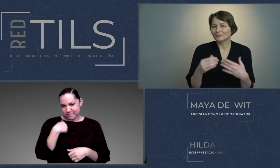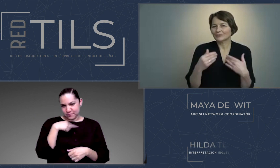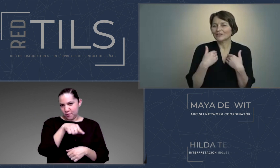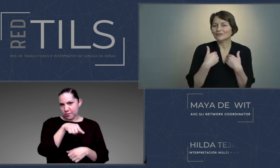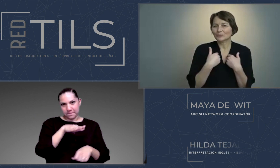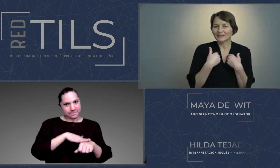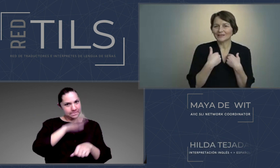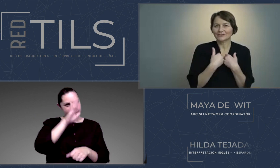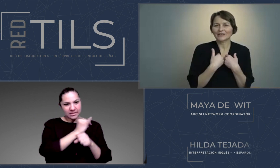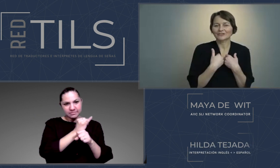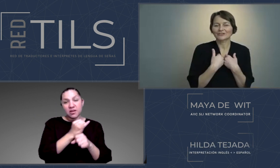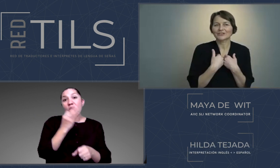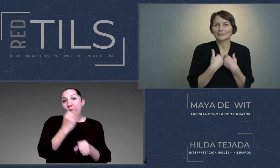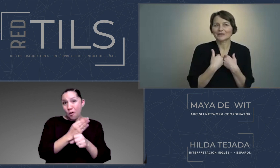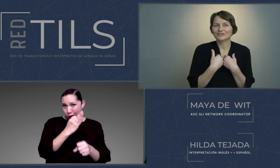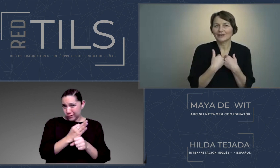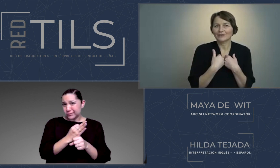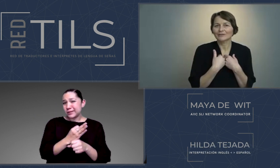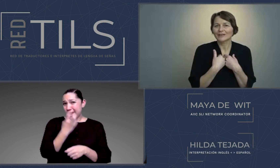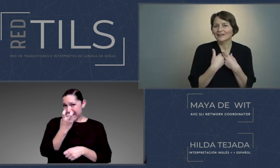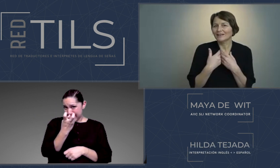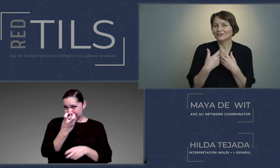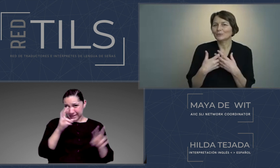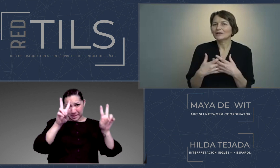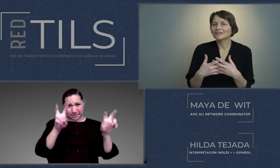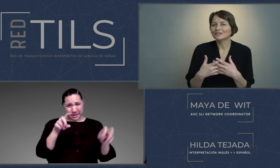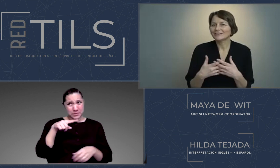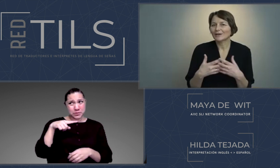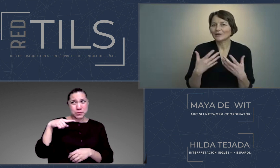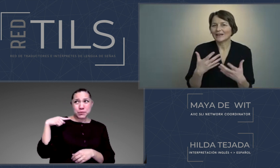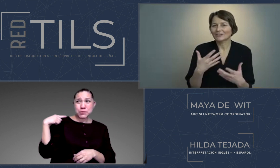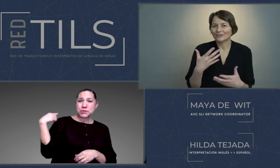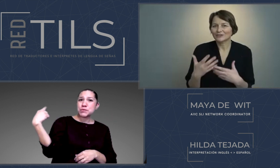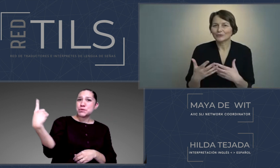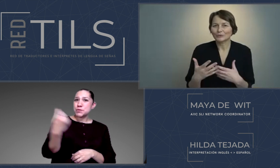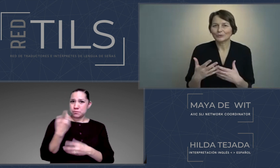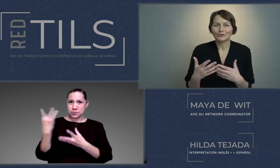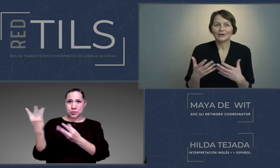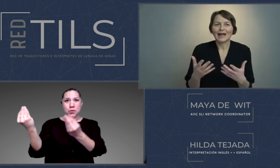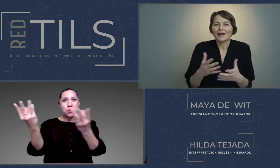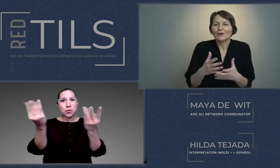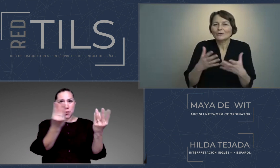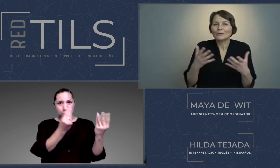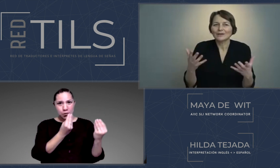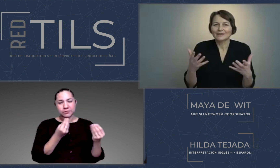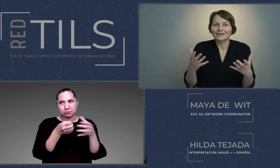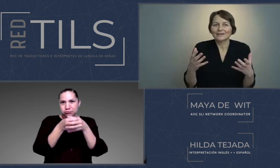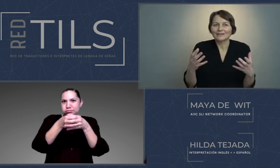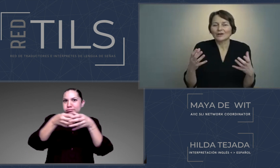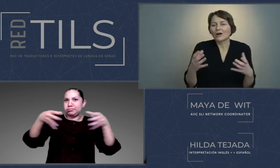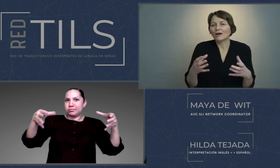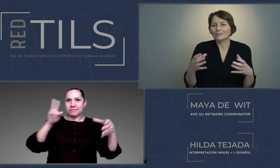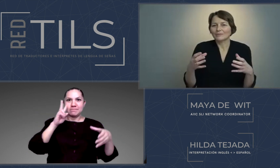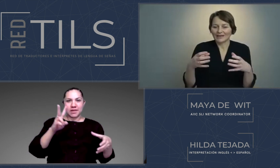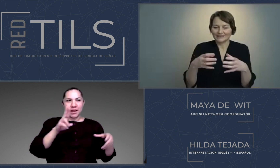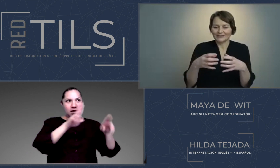está más en boga porque cada vez vemos más intérpretes que utilizan señas internacionales.